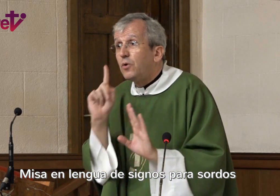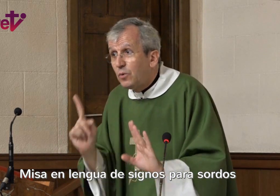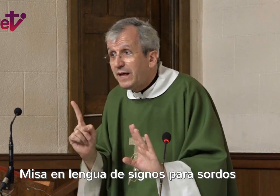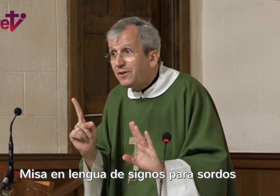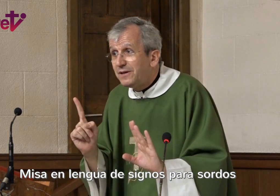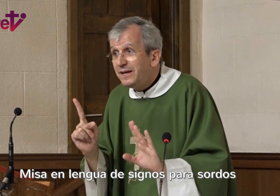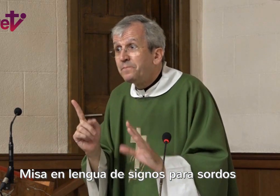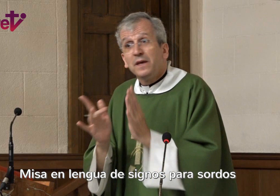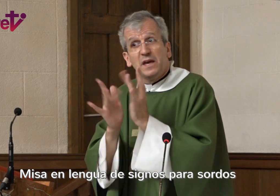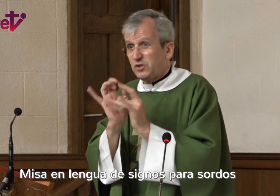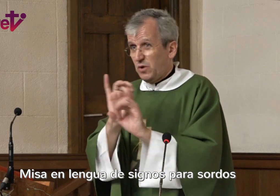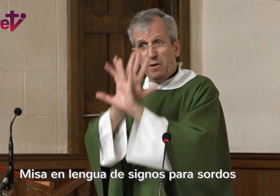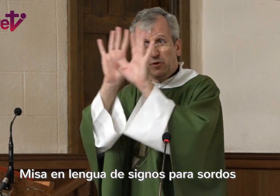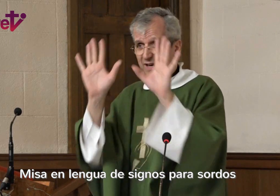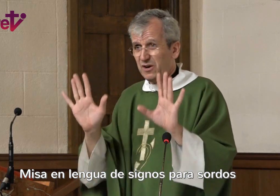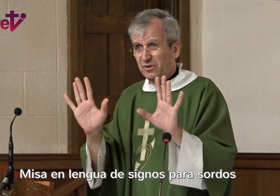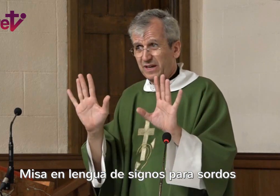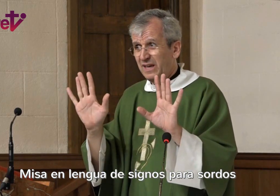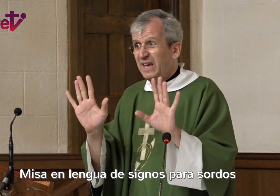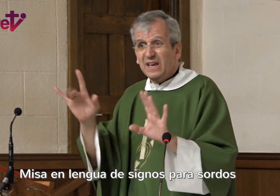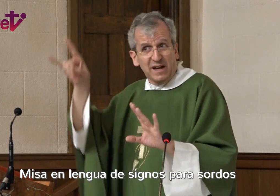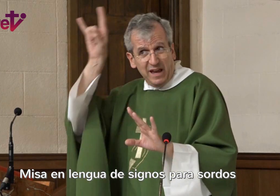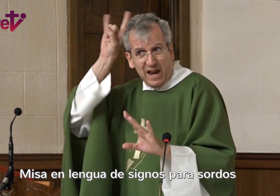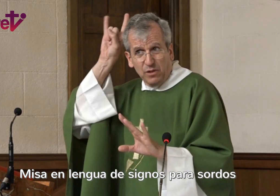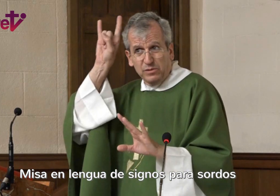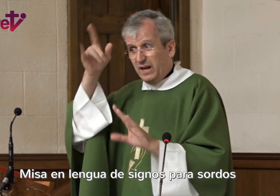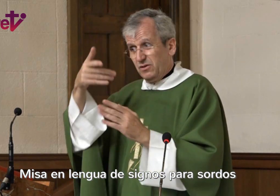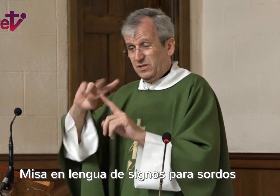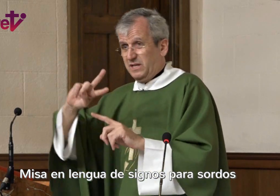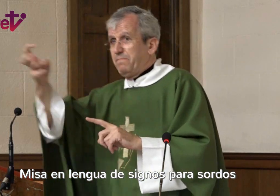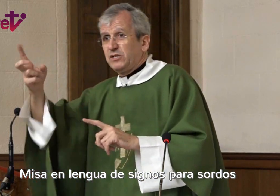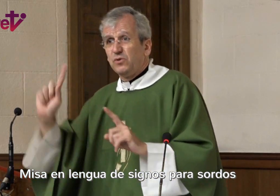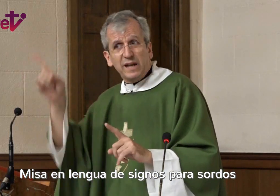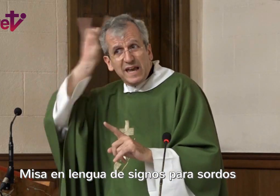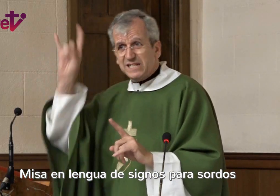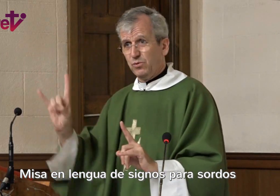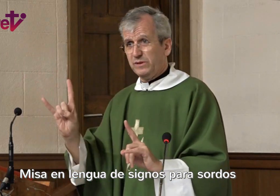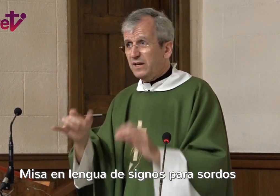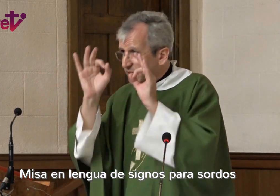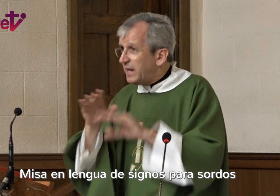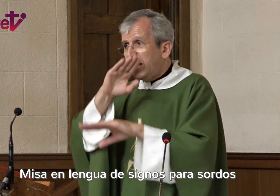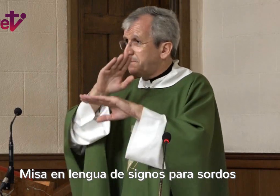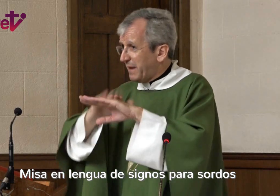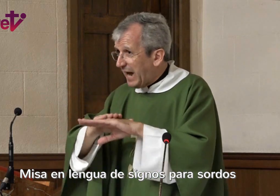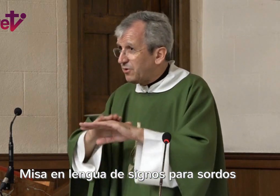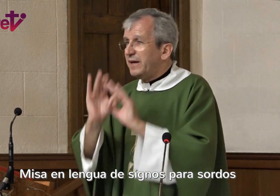que ir con cuidado y Jesús lo ha convivado el alterio si lo has con otra es alterio es pecado